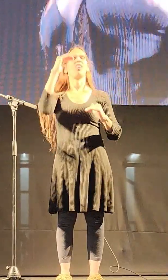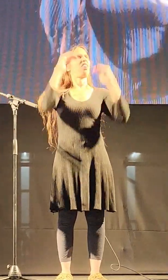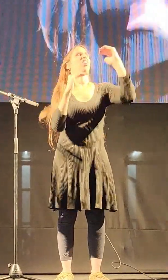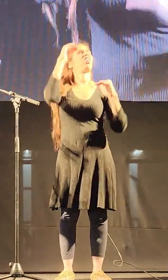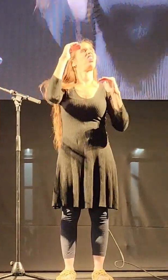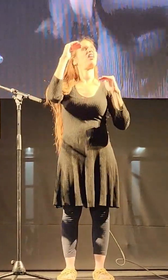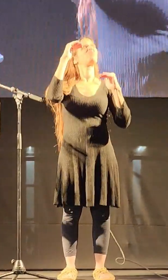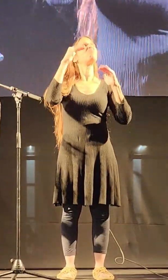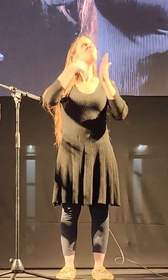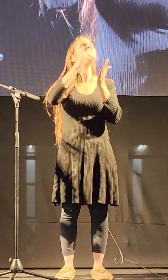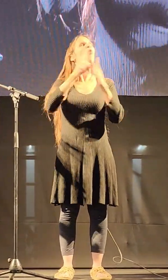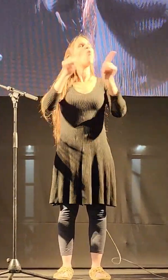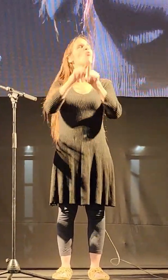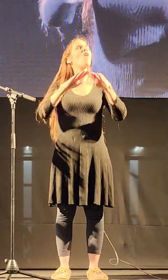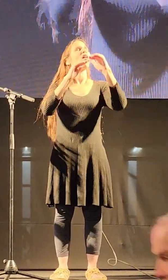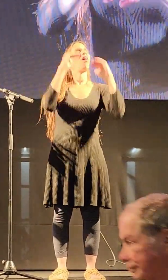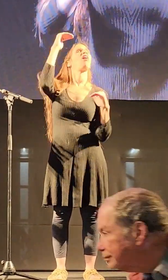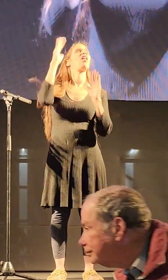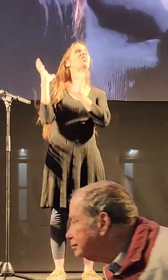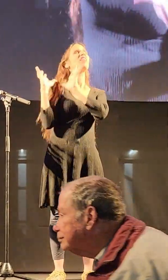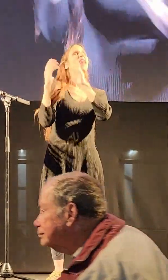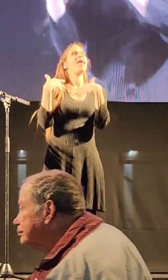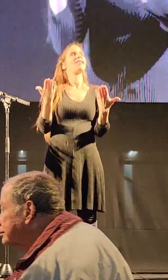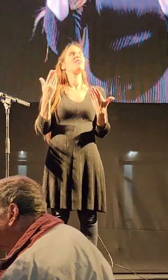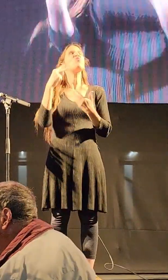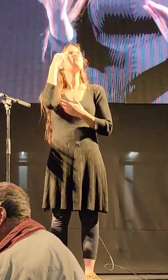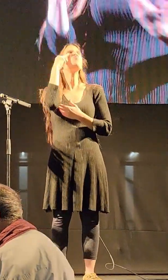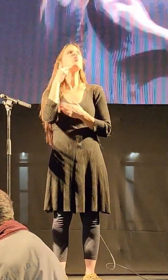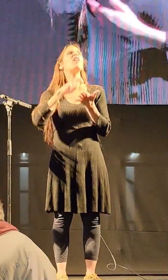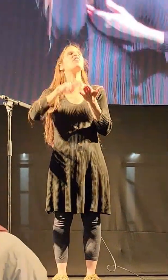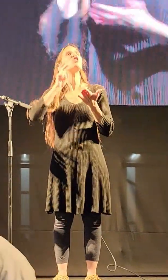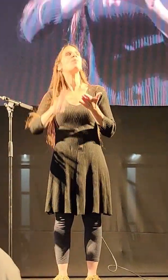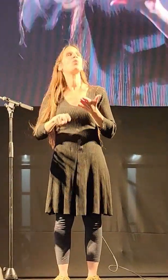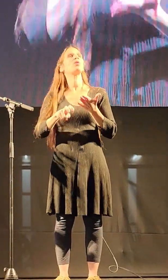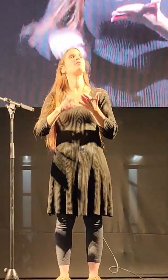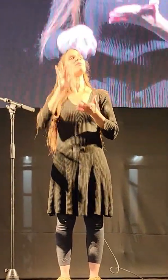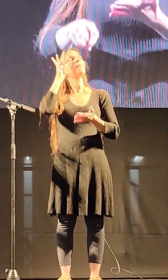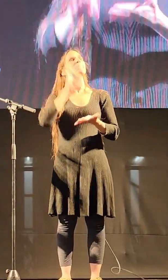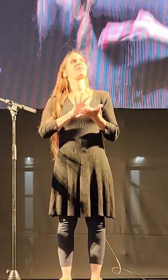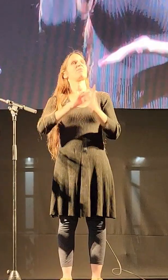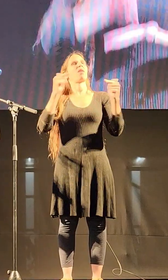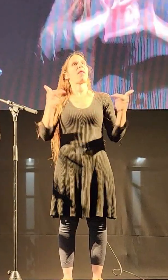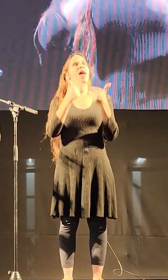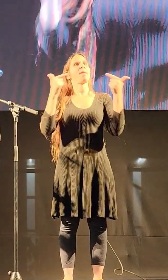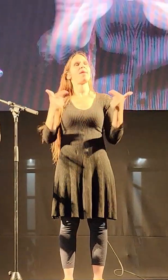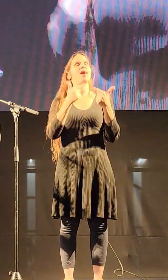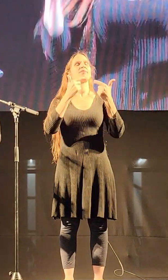השוויון בנטל. חוק בושת ההשתמטות בזמן מלחמה.